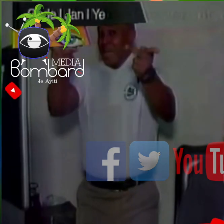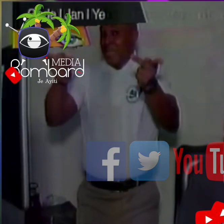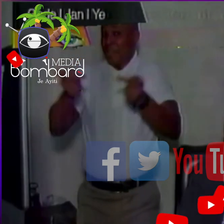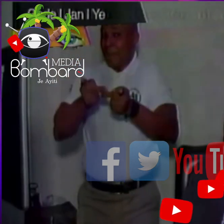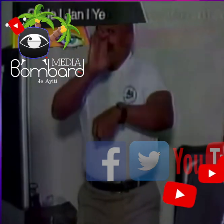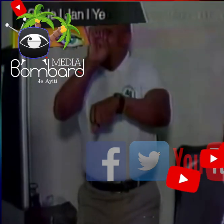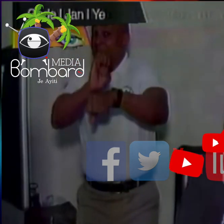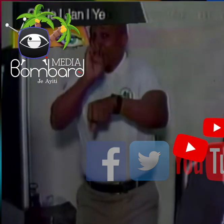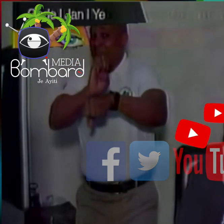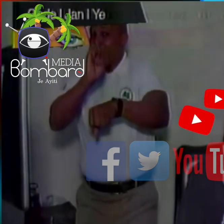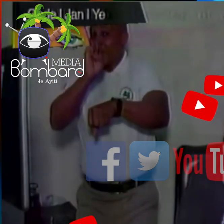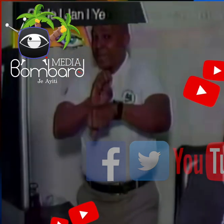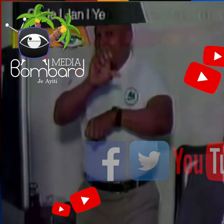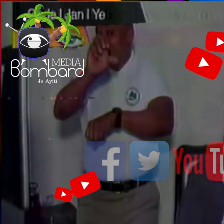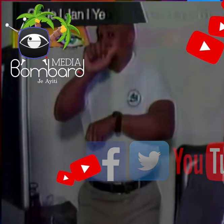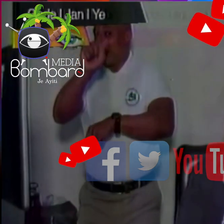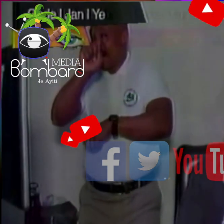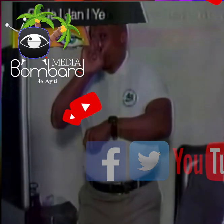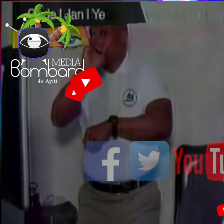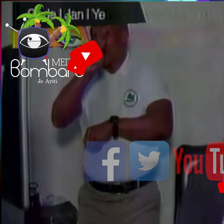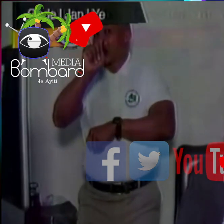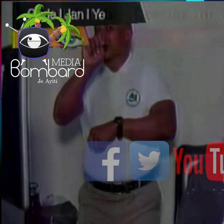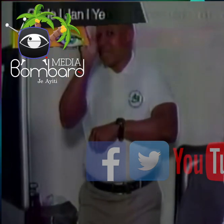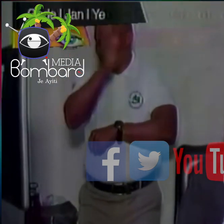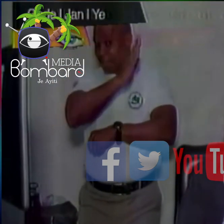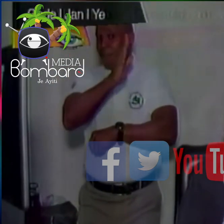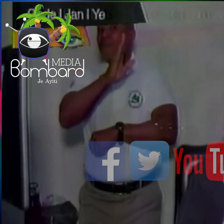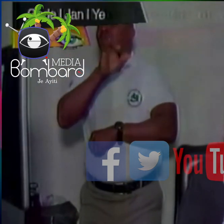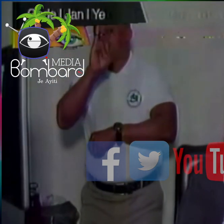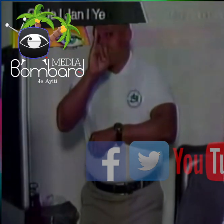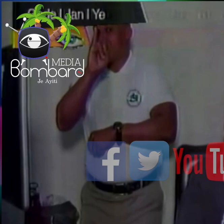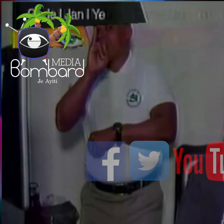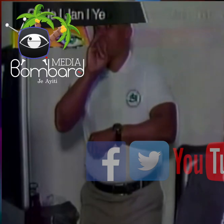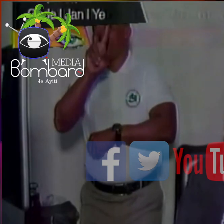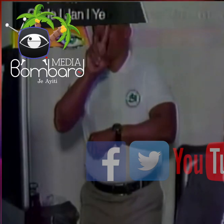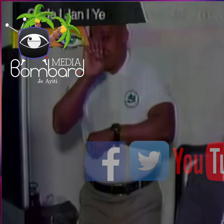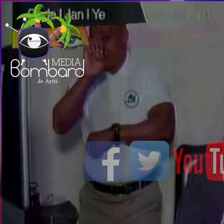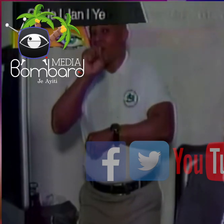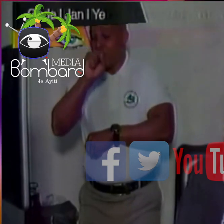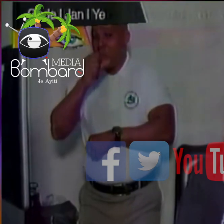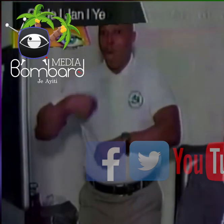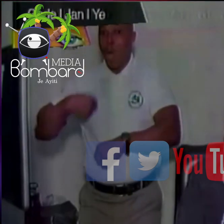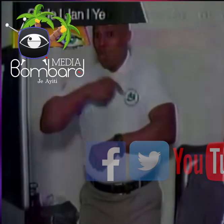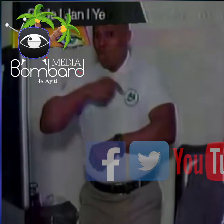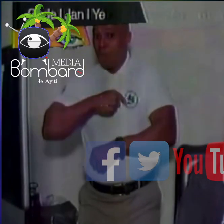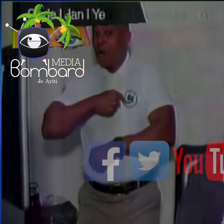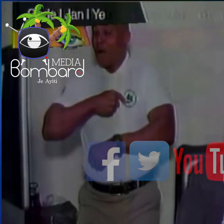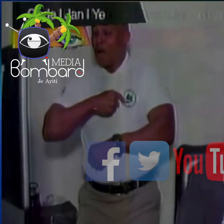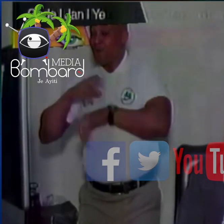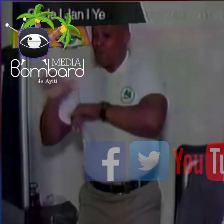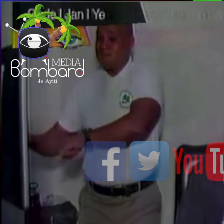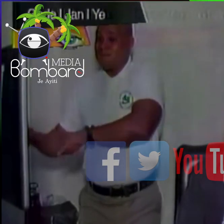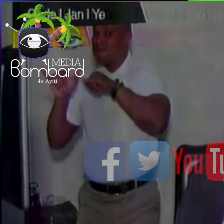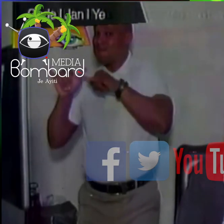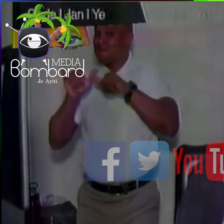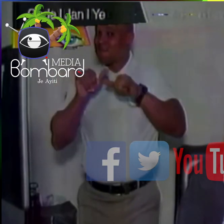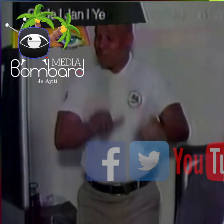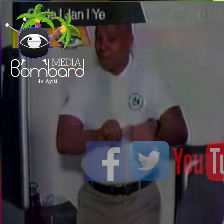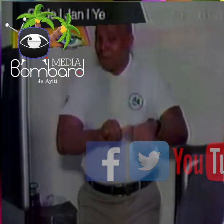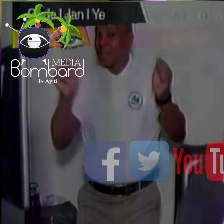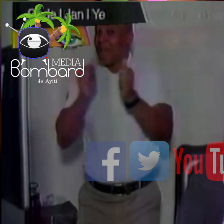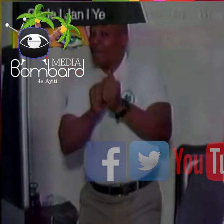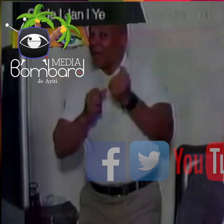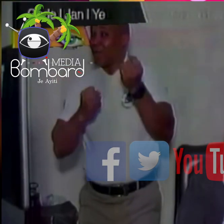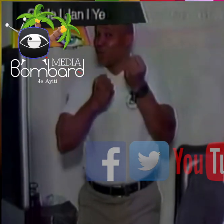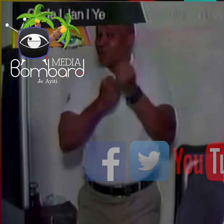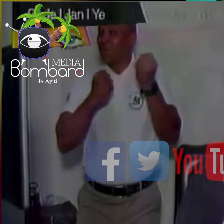là. Nous-mêmes, nous t'ai déplacé avec plusieurs agences Nations Unies et nous